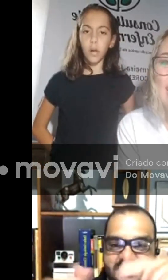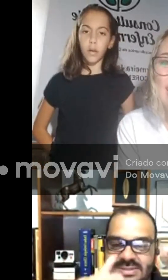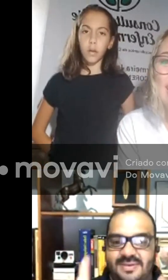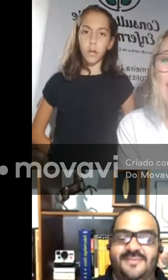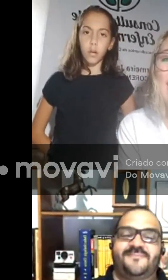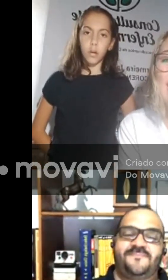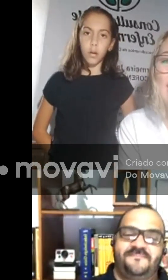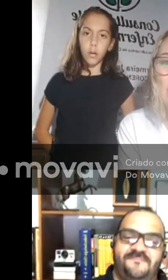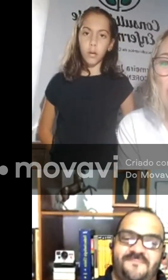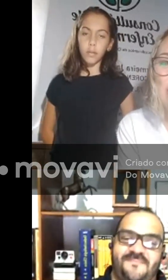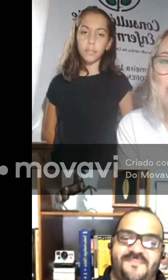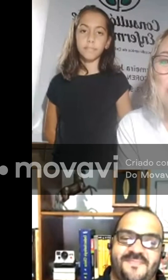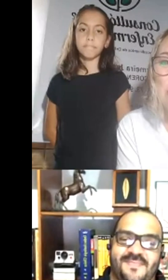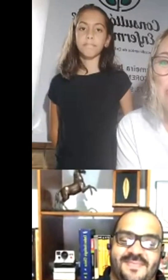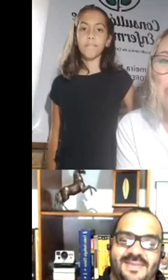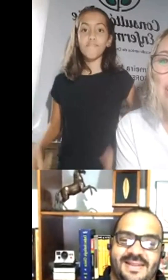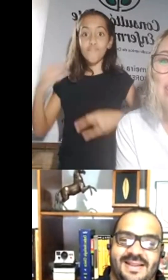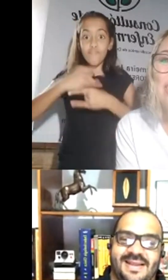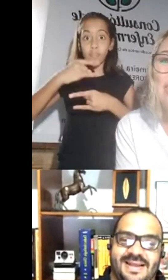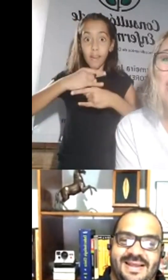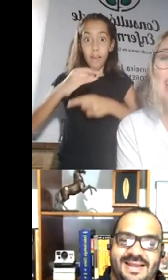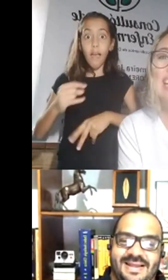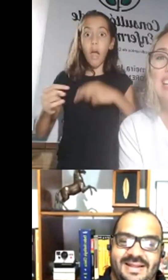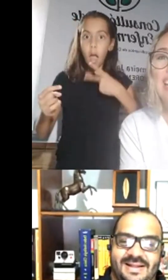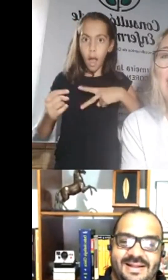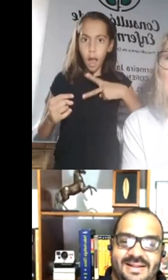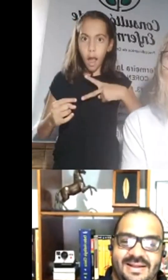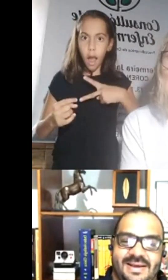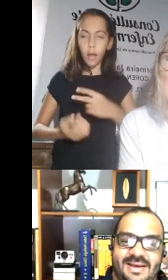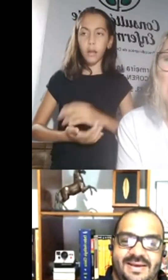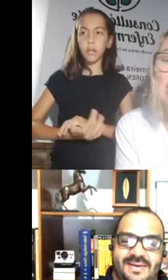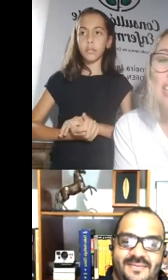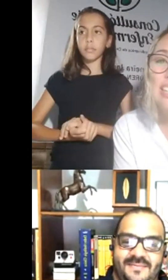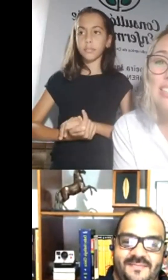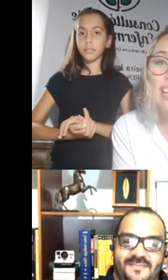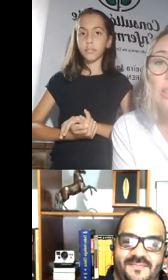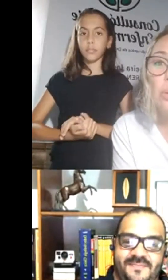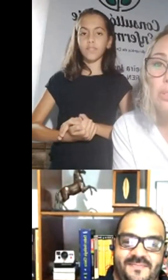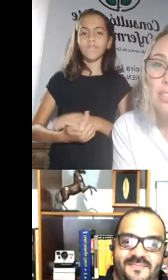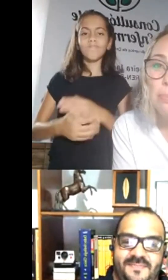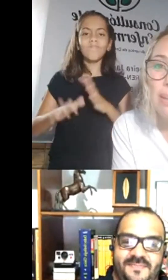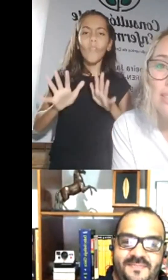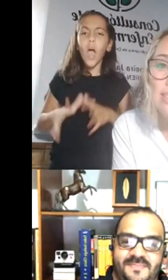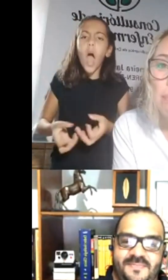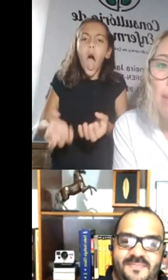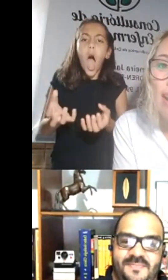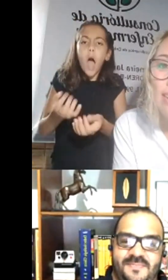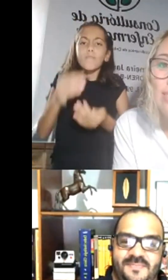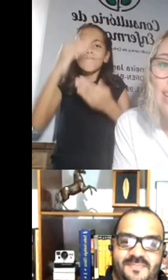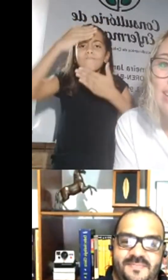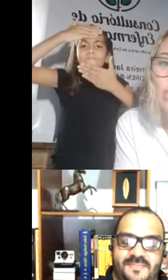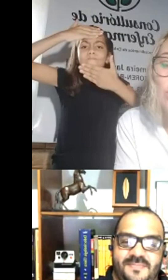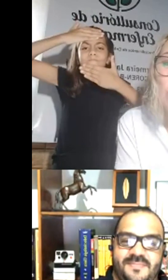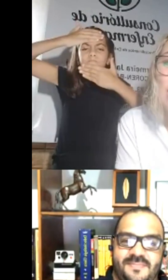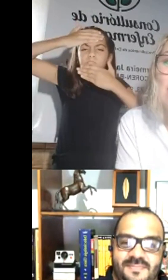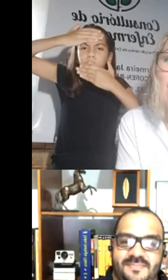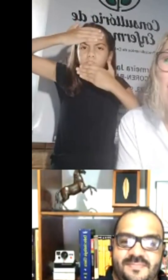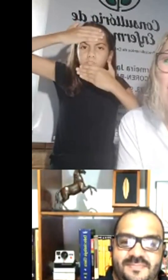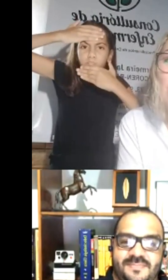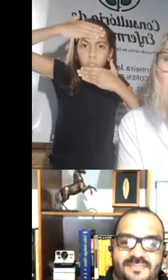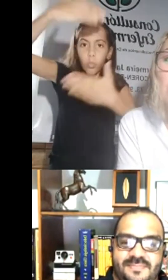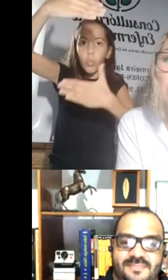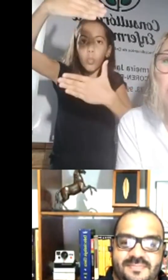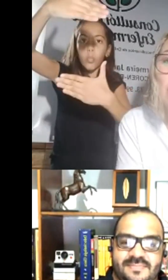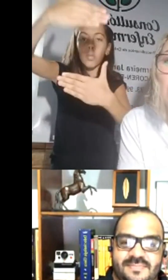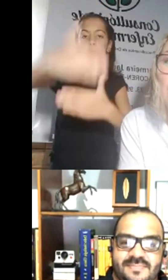dois. Aí, ótimo, perfeito. Eu gostaria de agradecer a todos que participaram, né, doutor, dessa